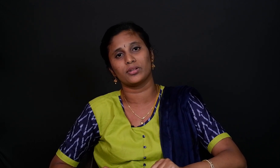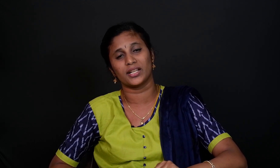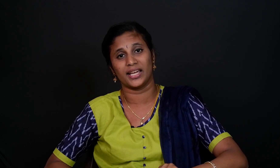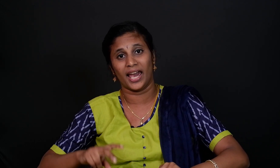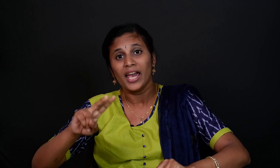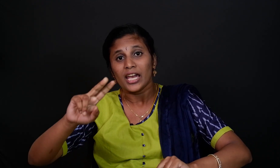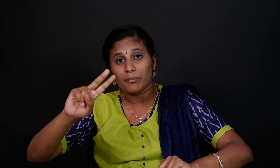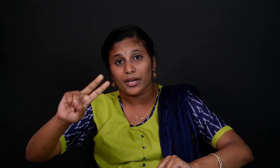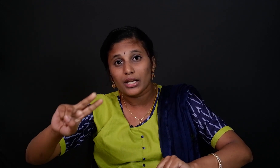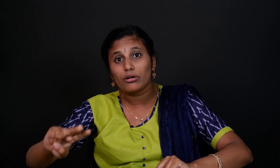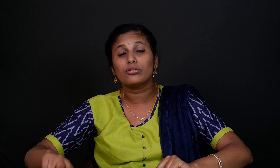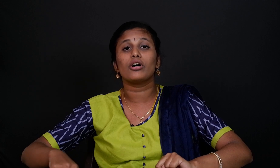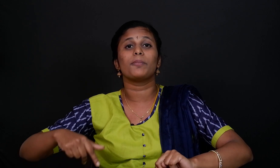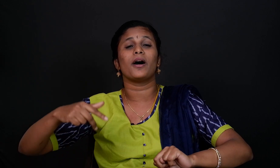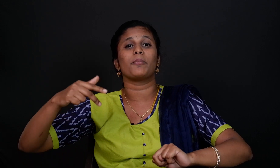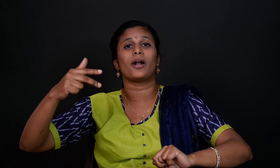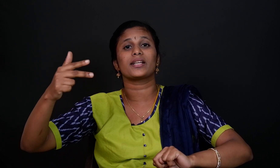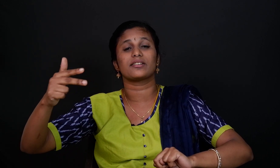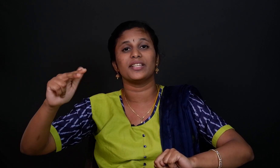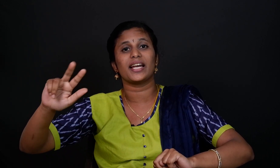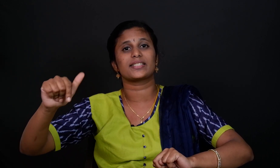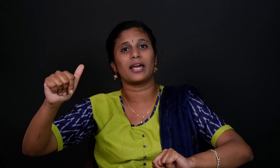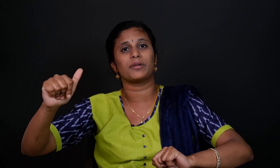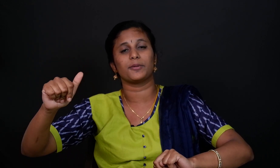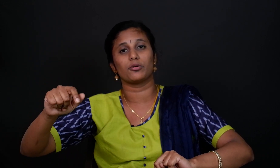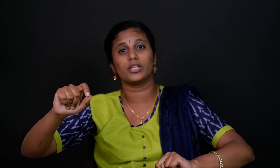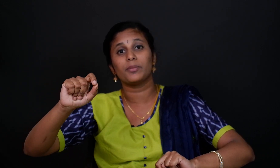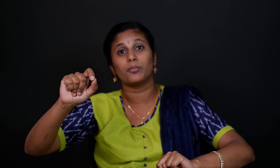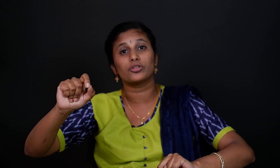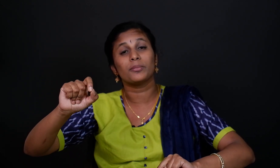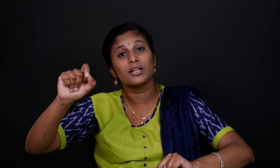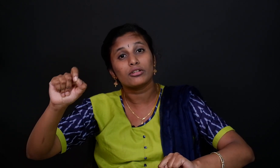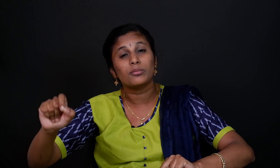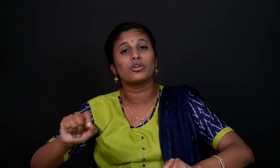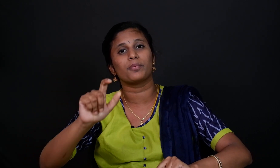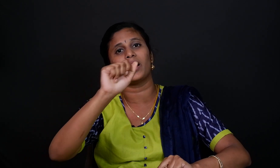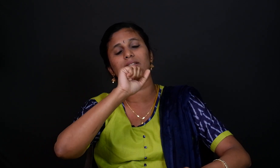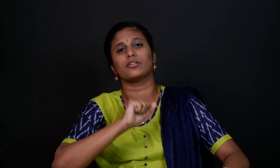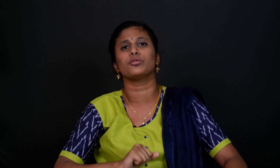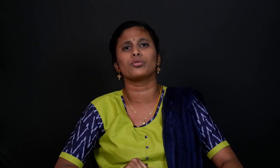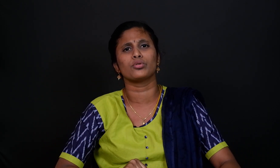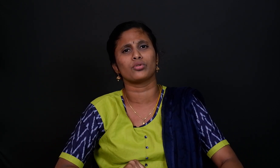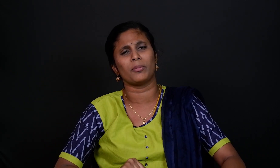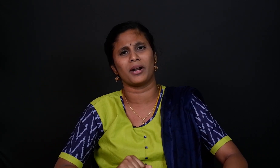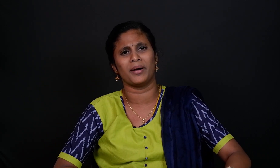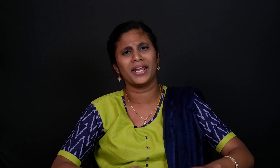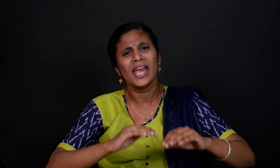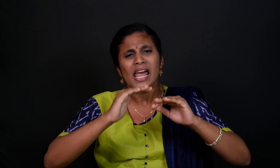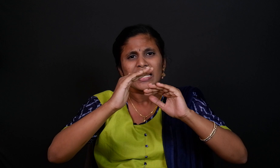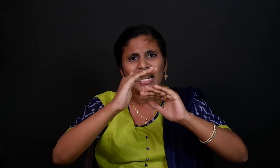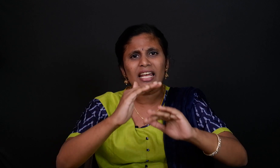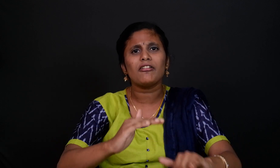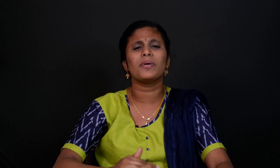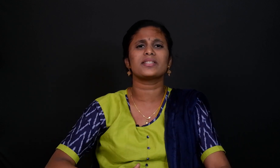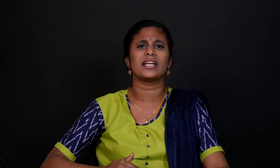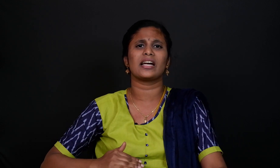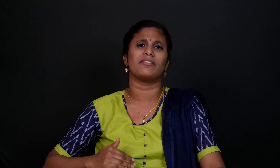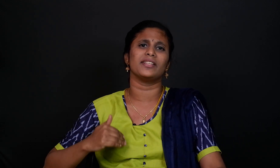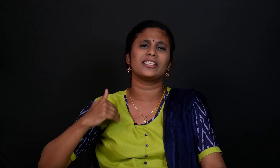கொடுத்துட்டு இருந்தீங்க. இப்ப 21 ப்ராடக்ட்ஸ்க்கு வந்து எக்ஸ்ட்ரா MSP கொடுத்து இப்ப மொத்தம் 23 ப்ராடக்ட்ஸ்க்கு வந்து கொடுத்துட்டு இருக்கோம் அப்படின்ற மாதிரி நிறைய விமர்சனங்கள் வந்து